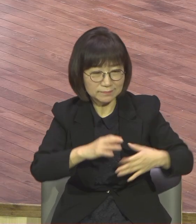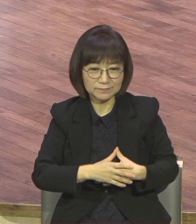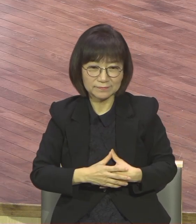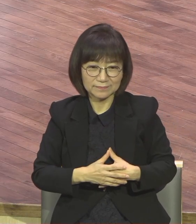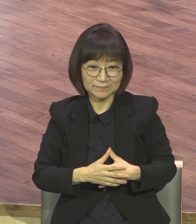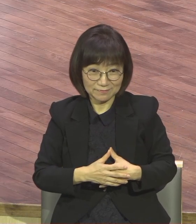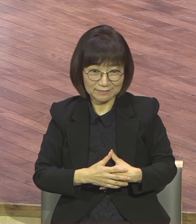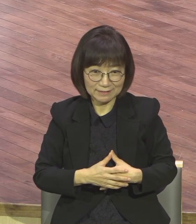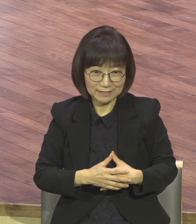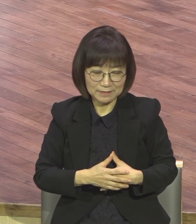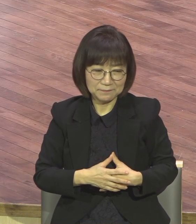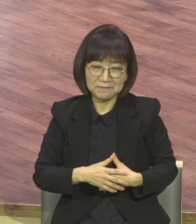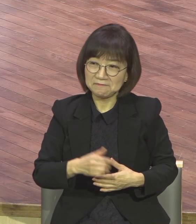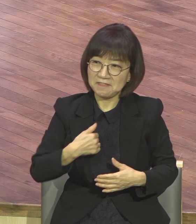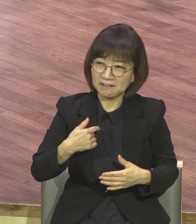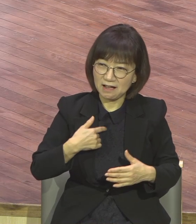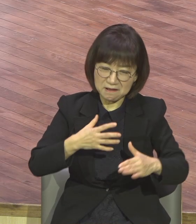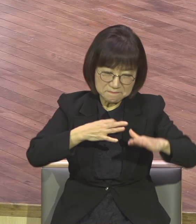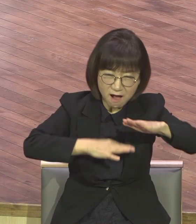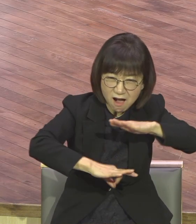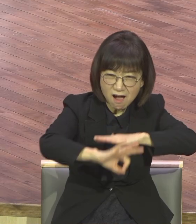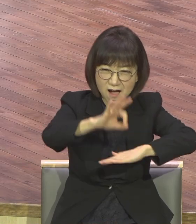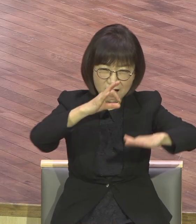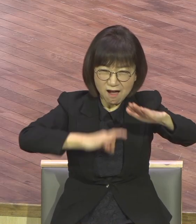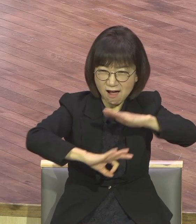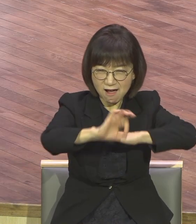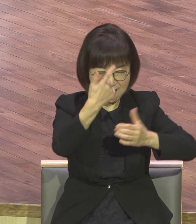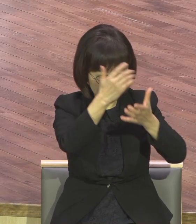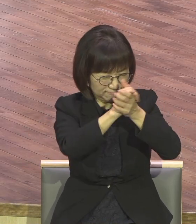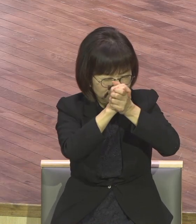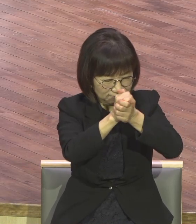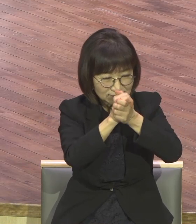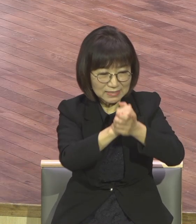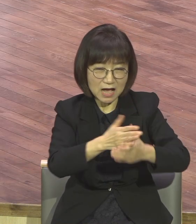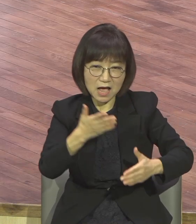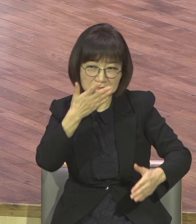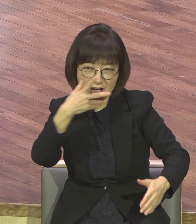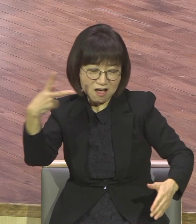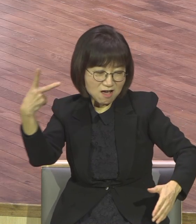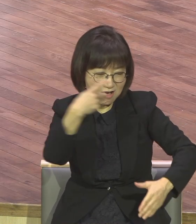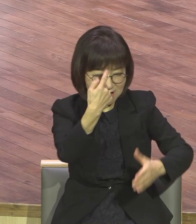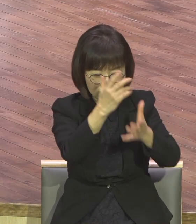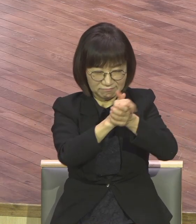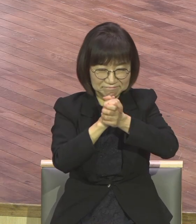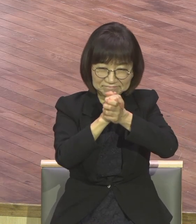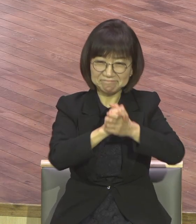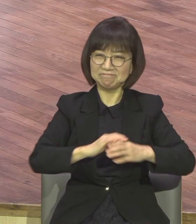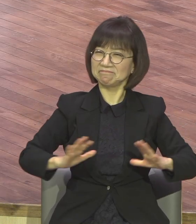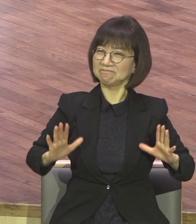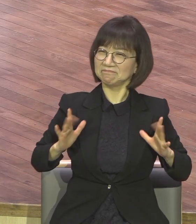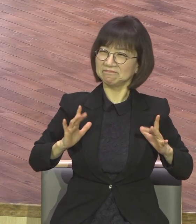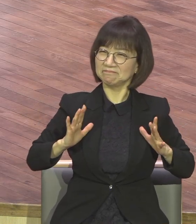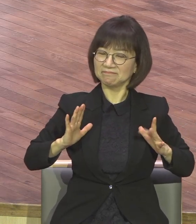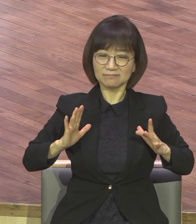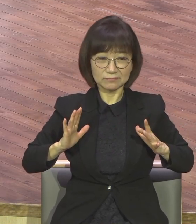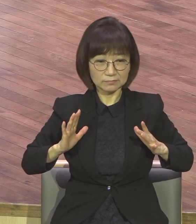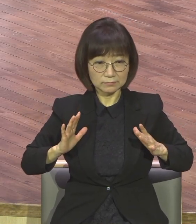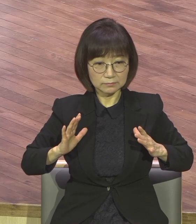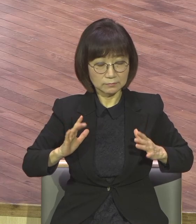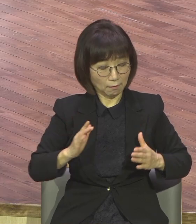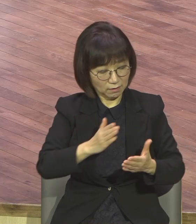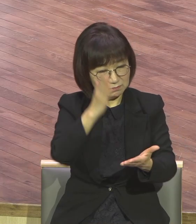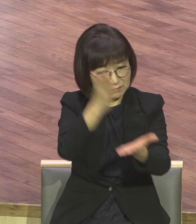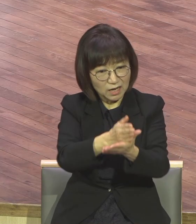막 그냥 심야 기도회를 내가 철학 기도회를 내가 금식 기도회를 내가 기도를 많이 해서